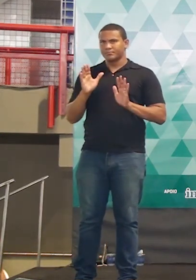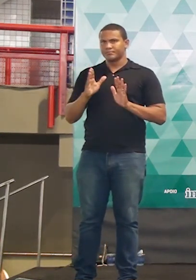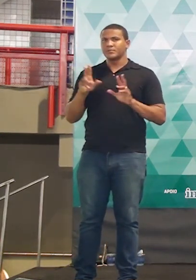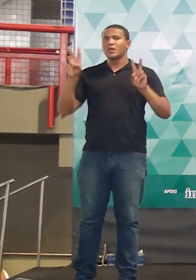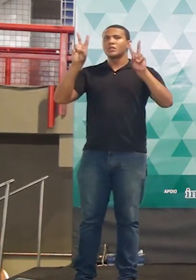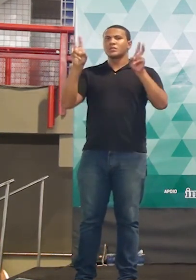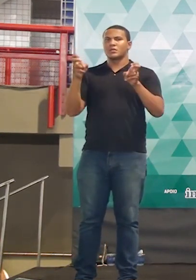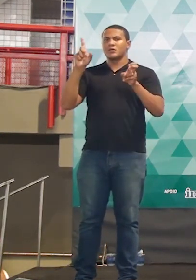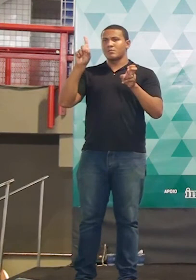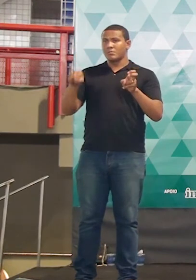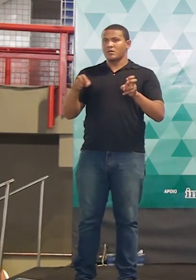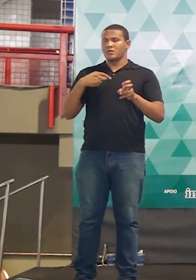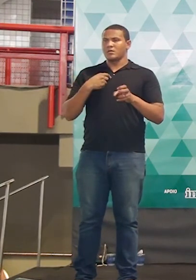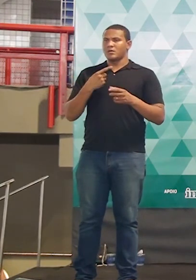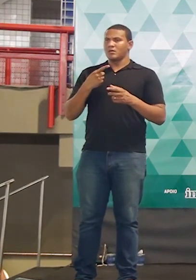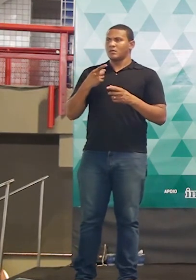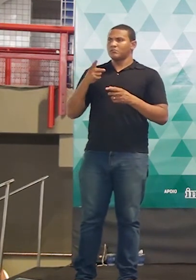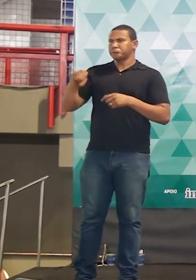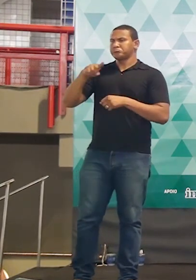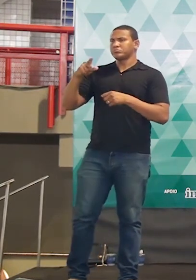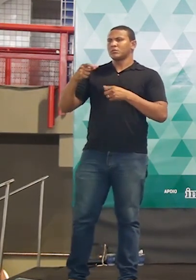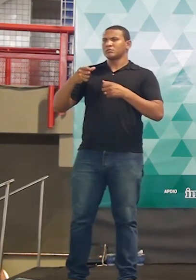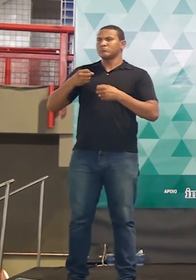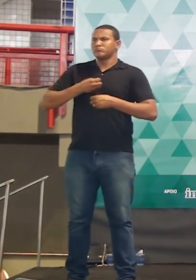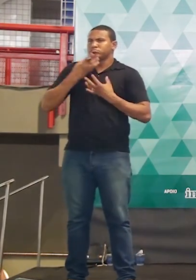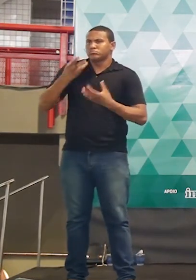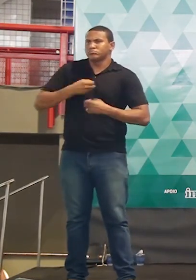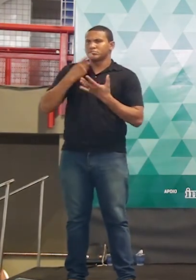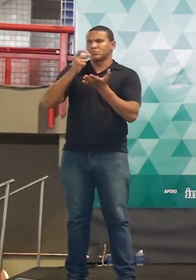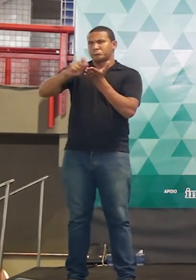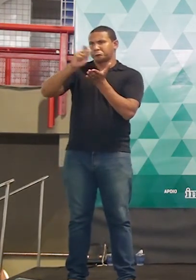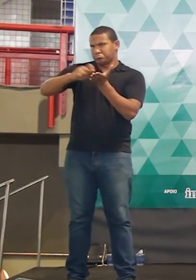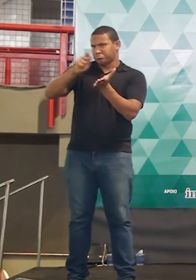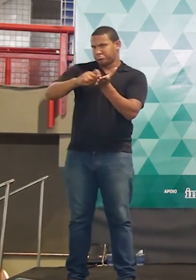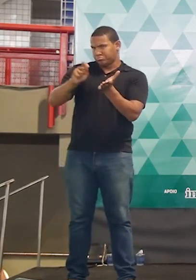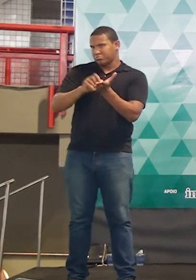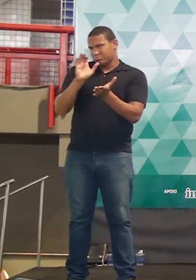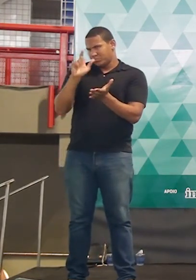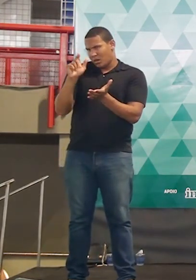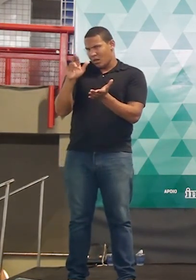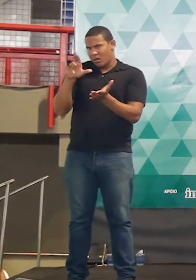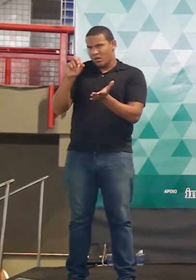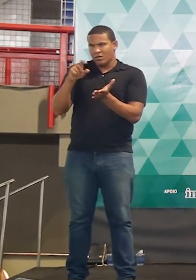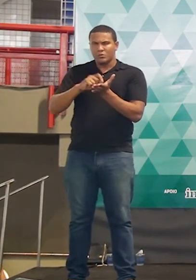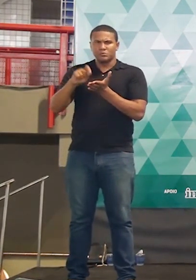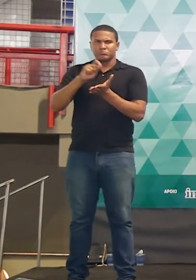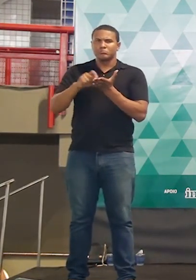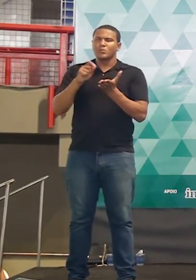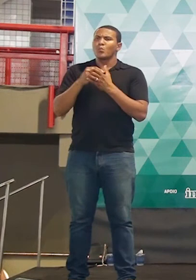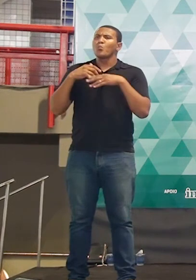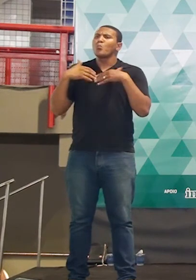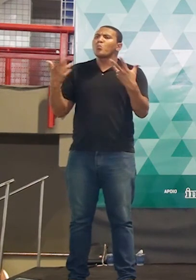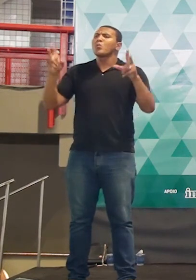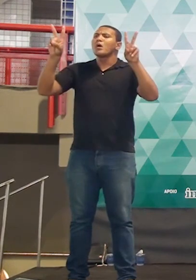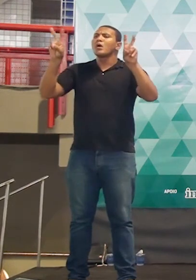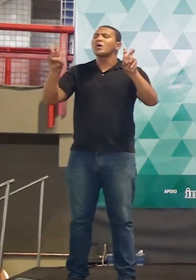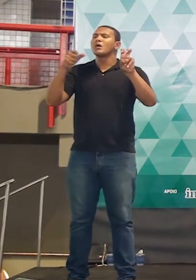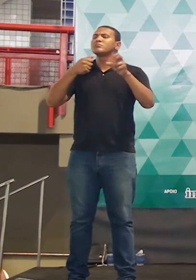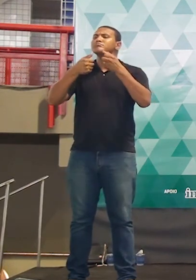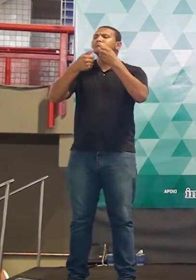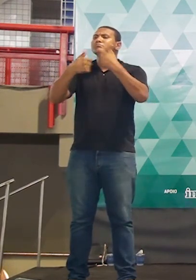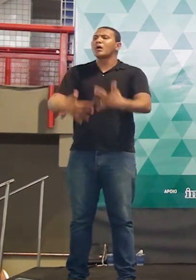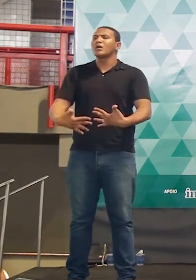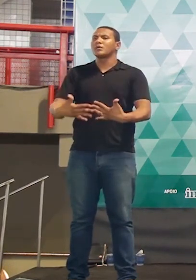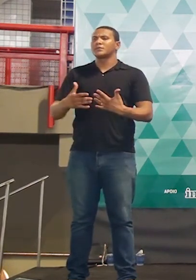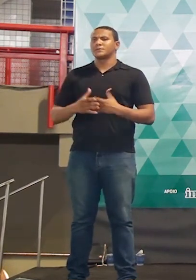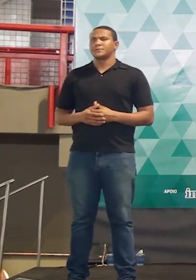tema? O tema é você dizer para o leitor, com as suas palavras, qual é o assunto que você vai discutir nesse texto.